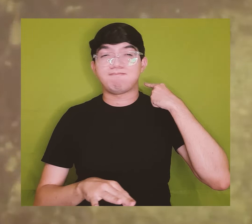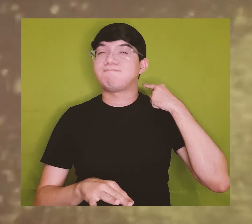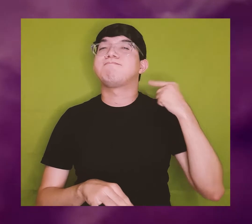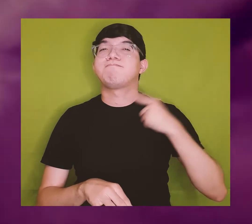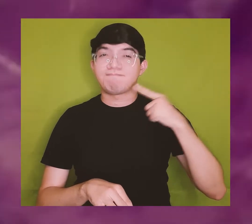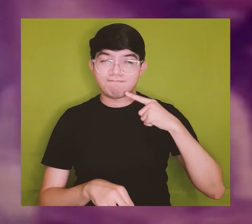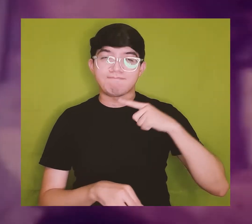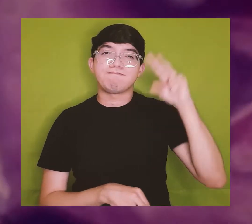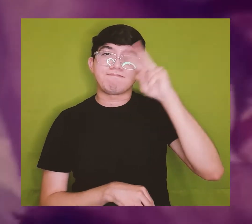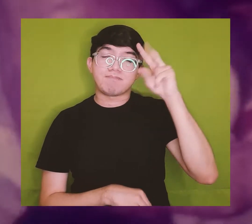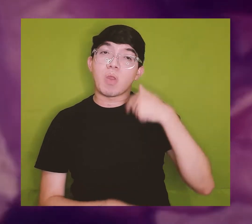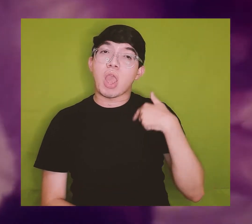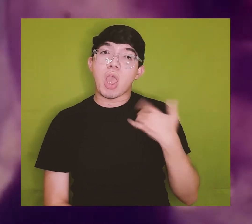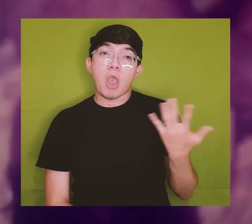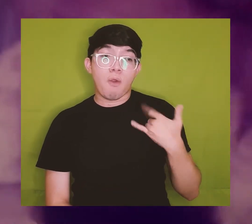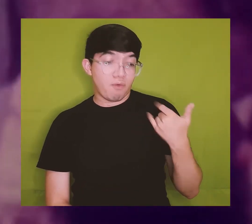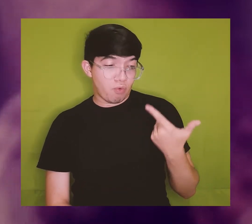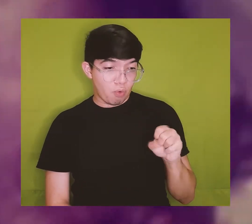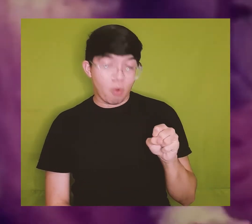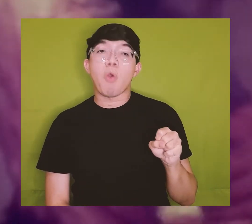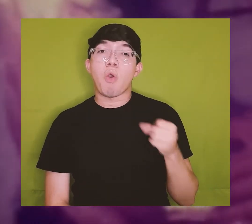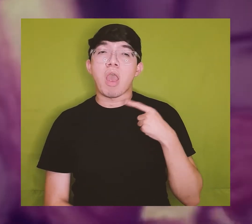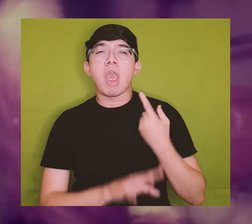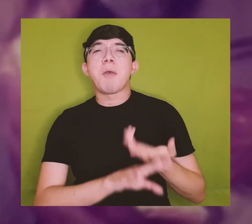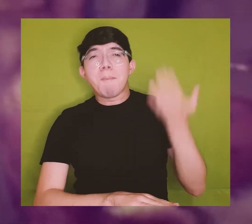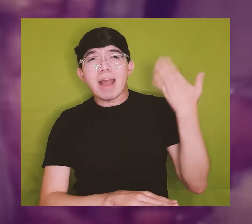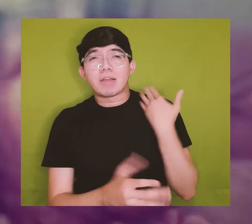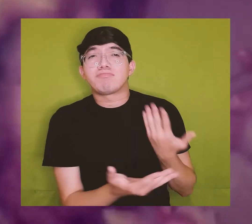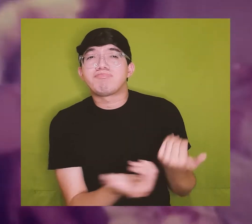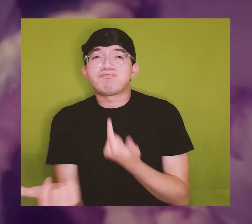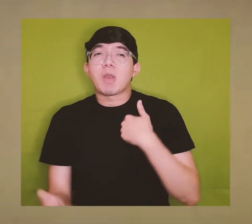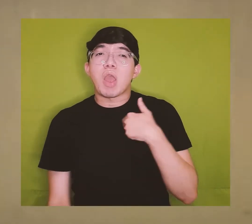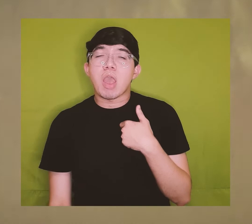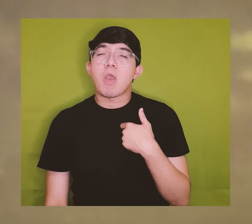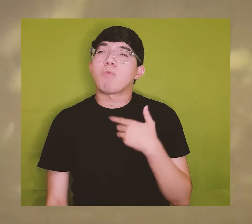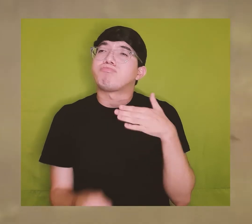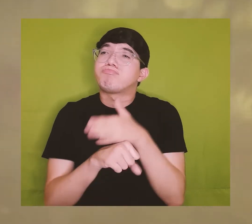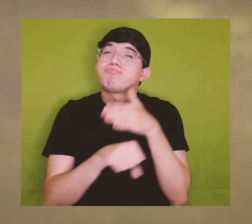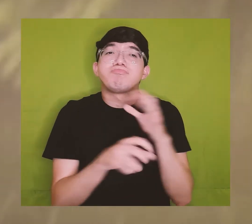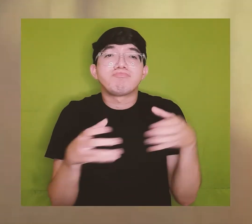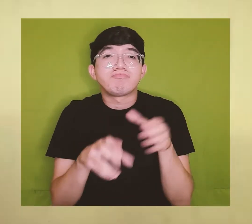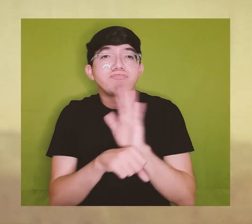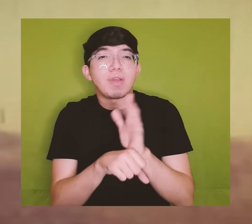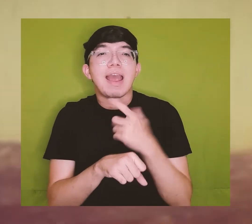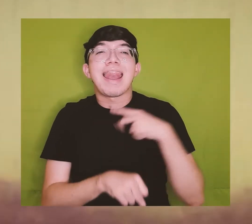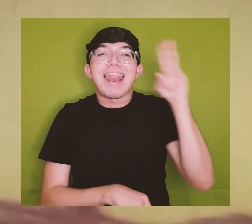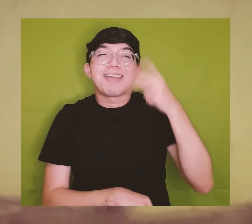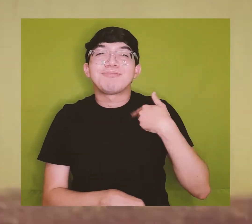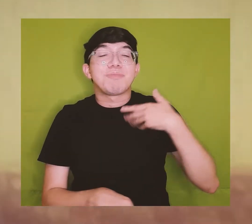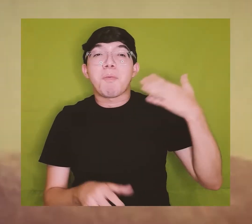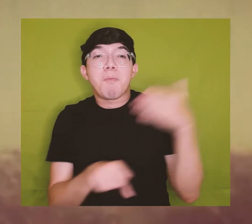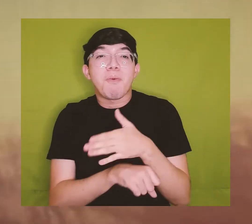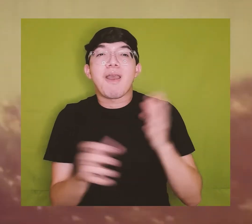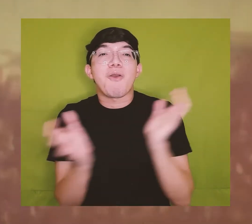Eu tô hoje com 28 anos, assim, eu lembro adolescente e em vários cineclubes que me abriram os olhos para muita coisa, assim, eu lembro do Cine Macumba,